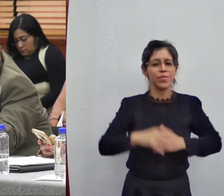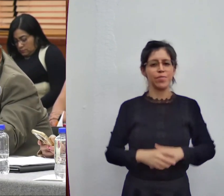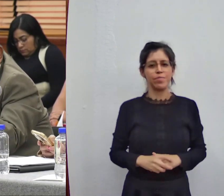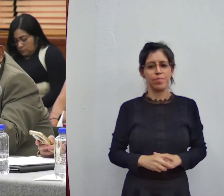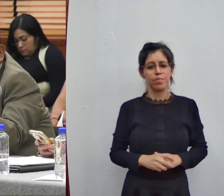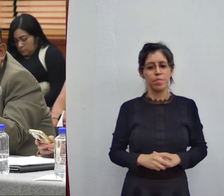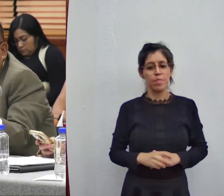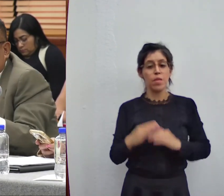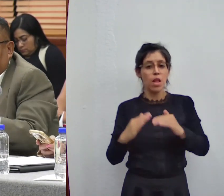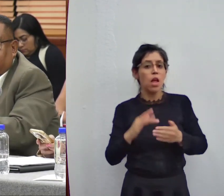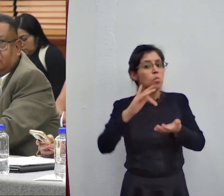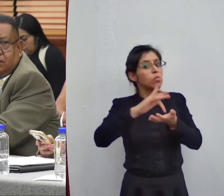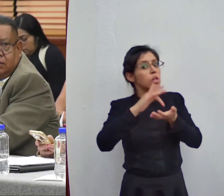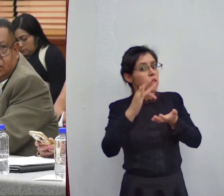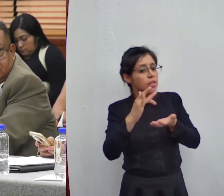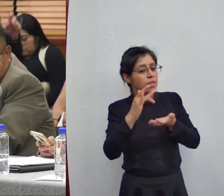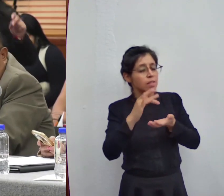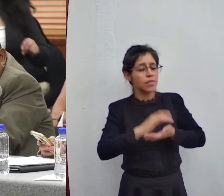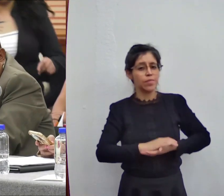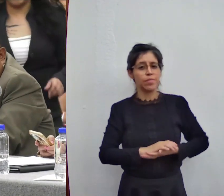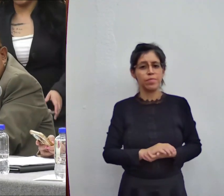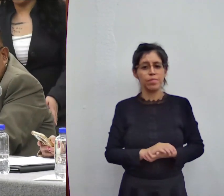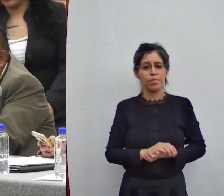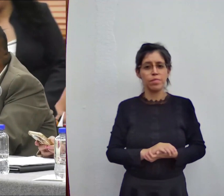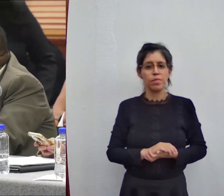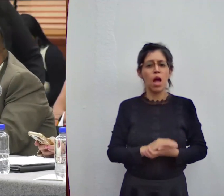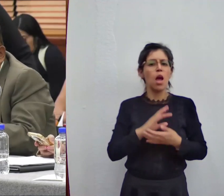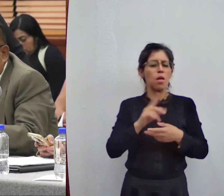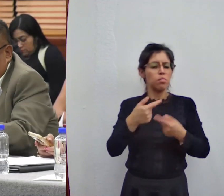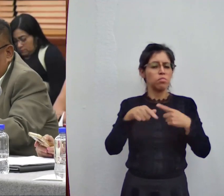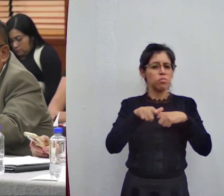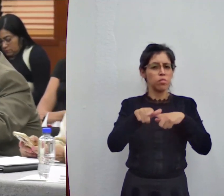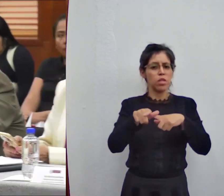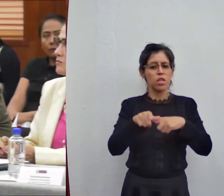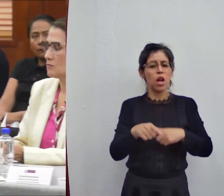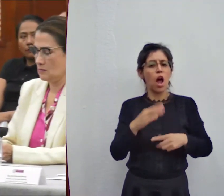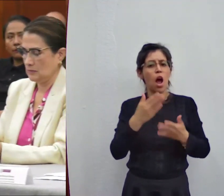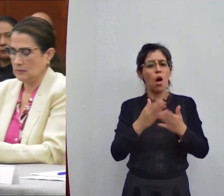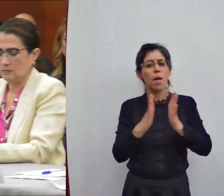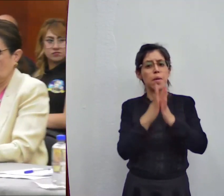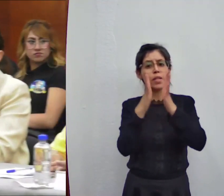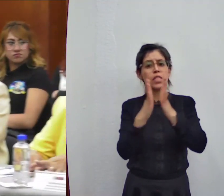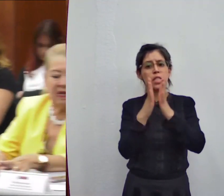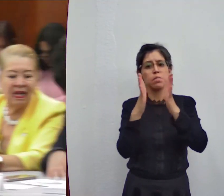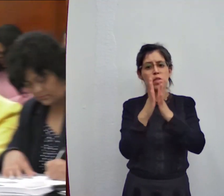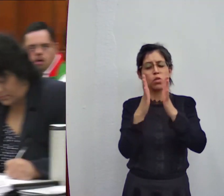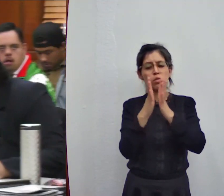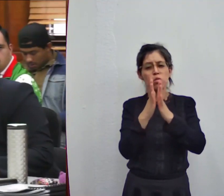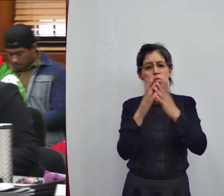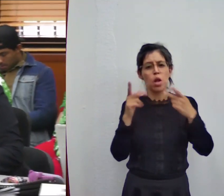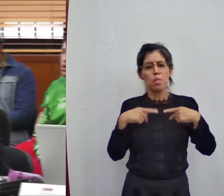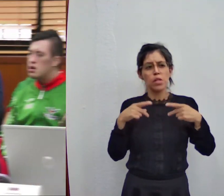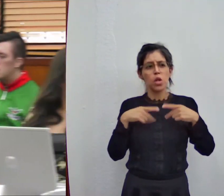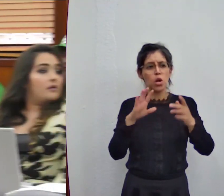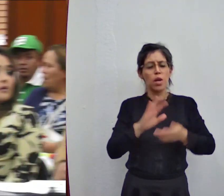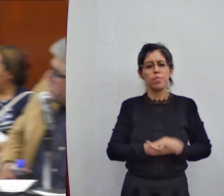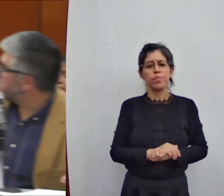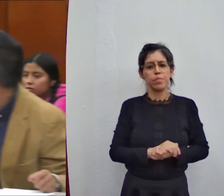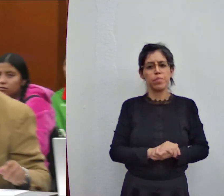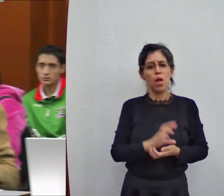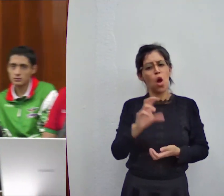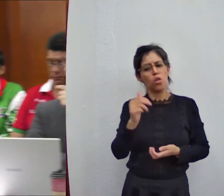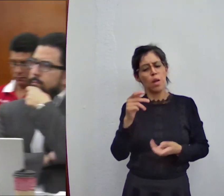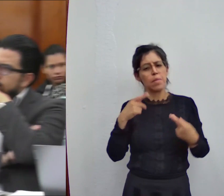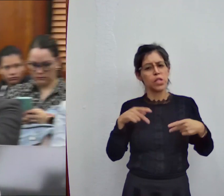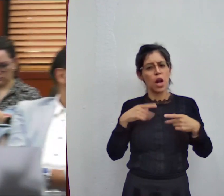Muchas gracias, Asunción. Vamos registrando la participación de este lado y luego tenemos otras de este